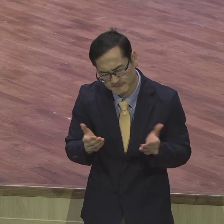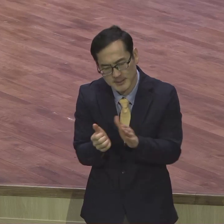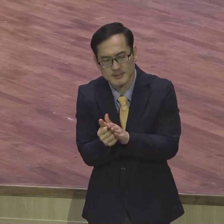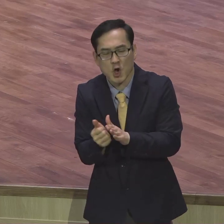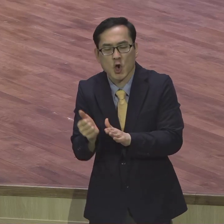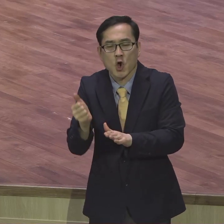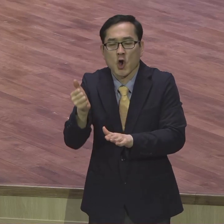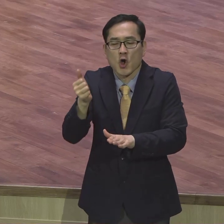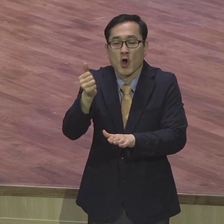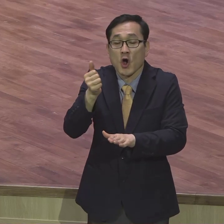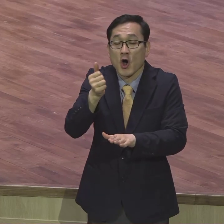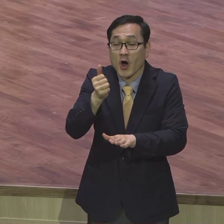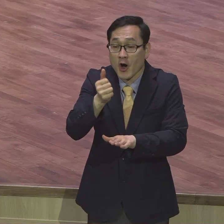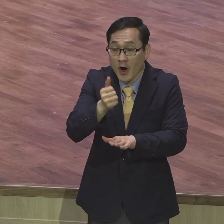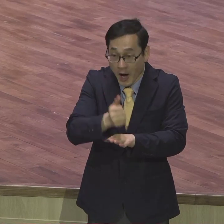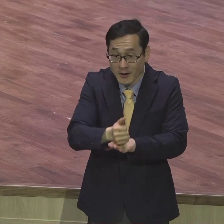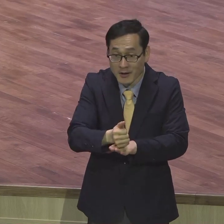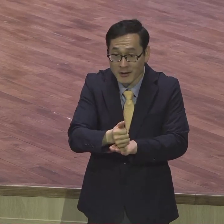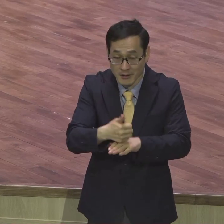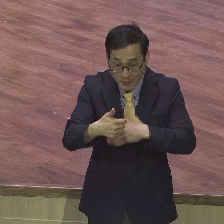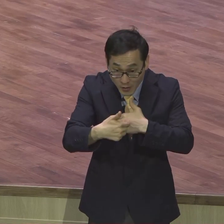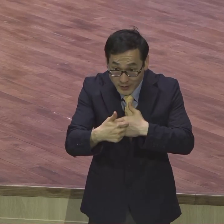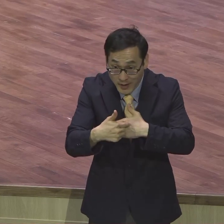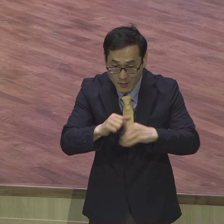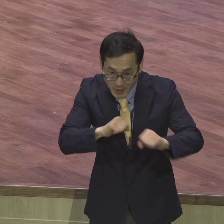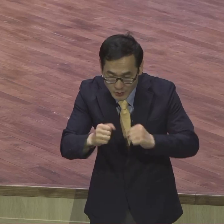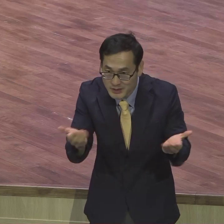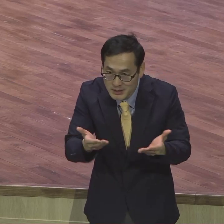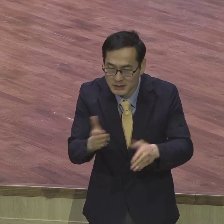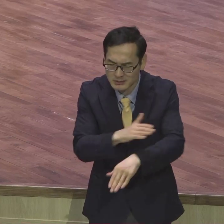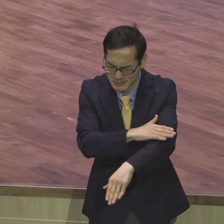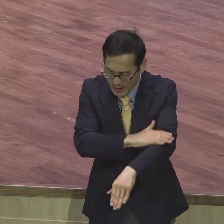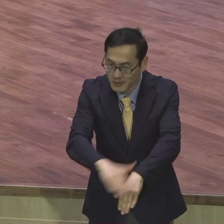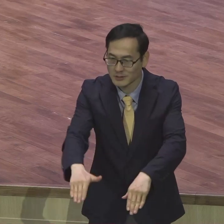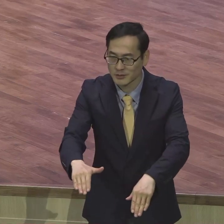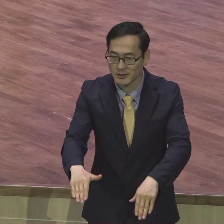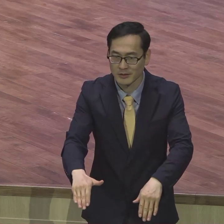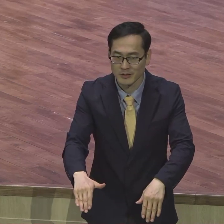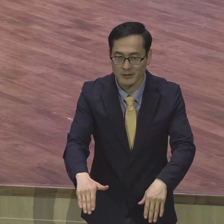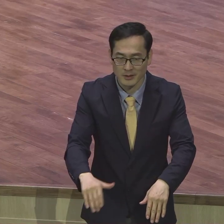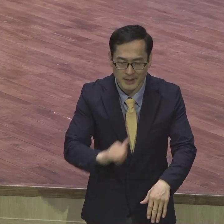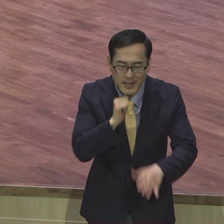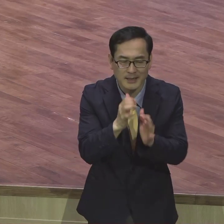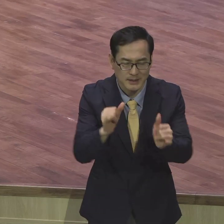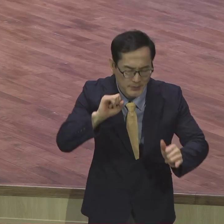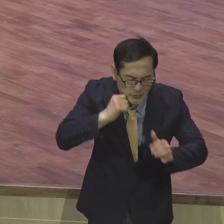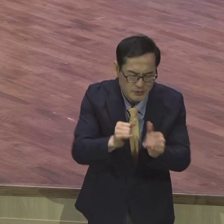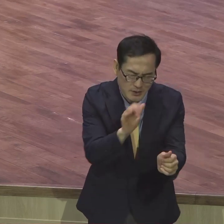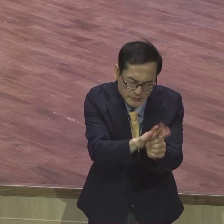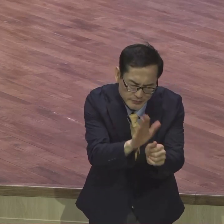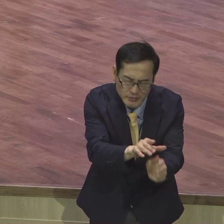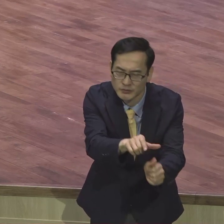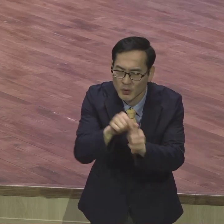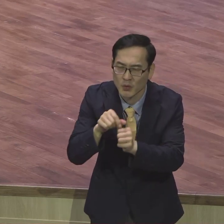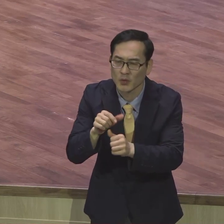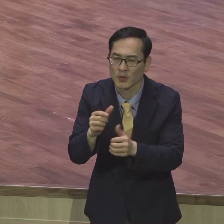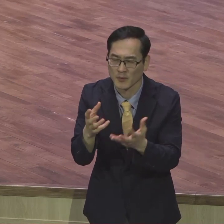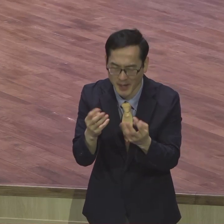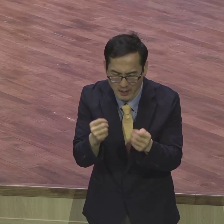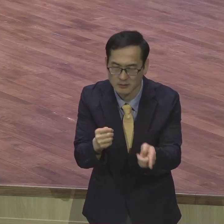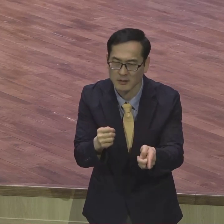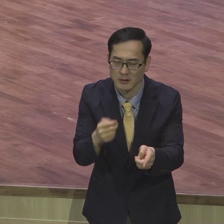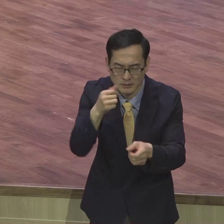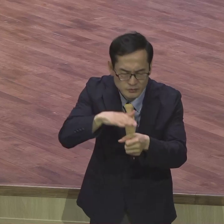같은데 사역은 잘했어요. 극률과 이 구제 그런데 이 사람은 어느